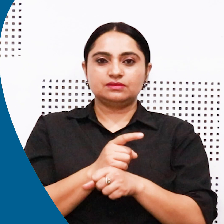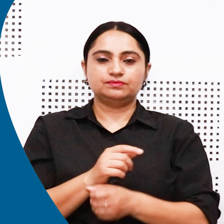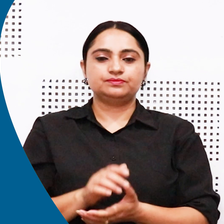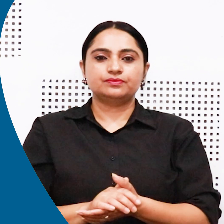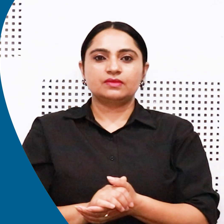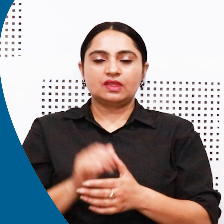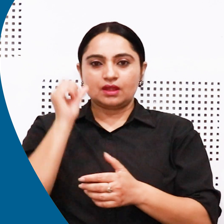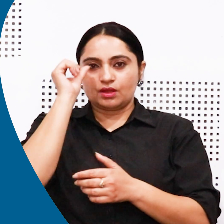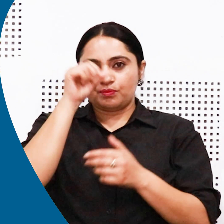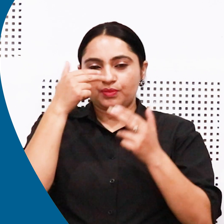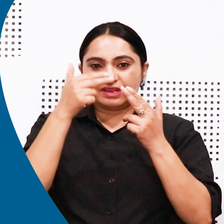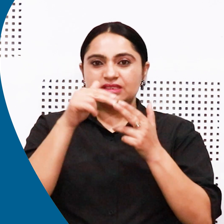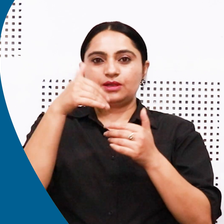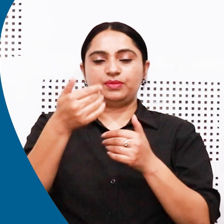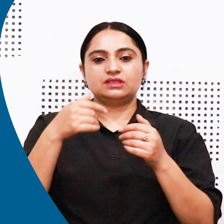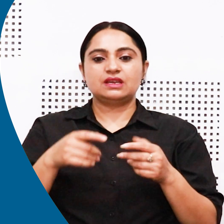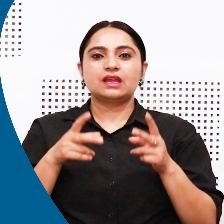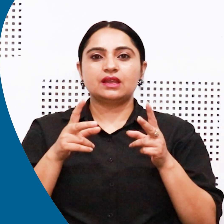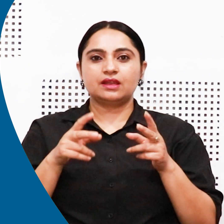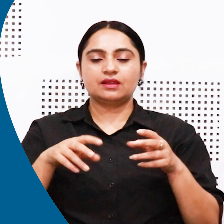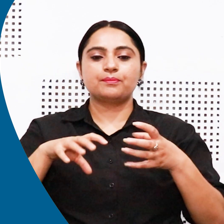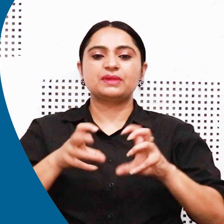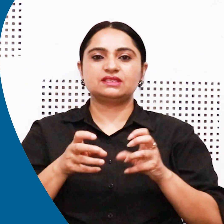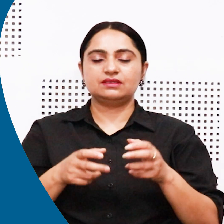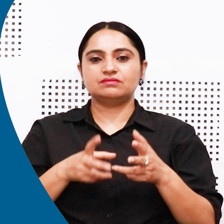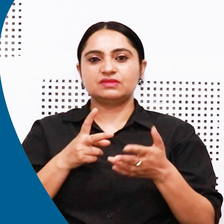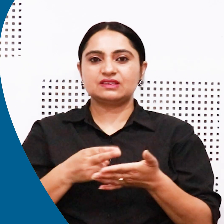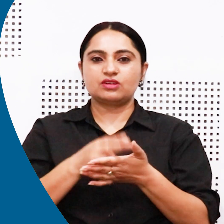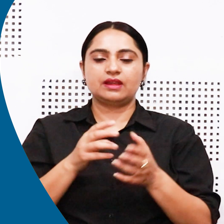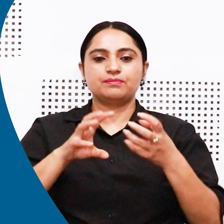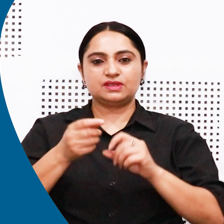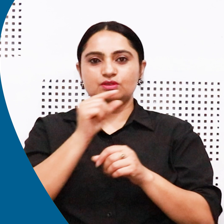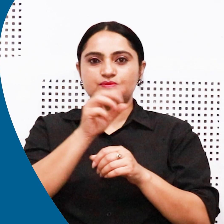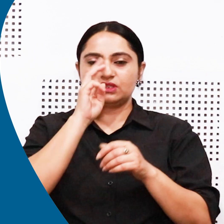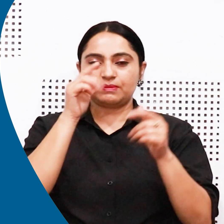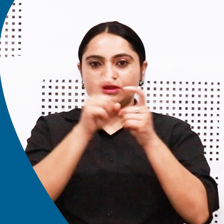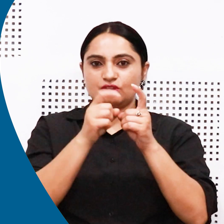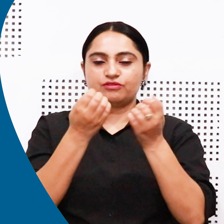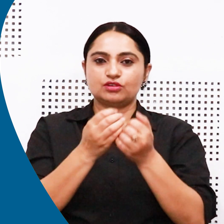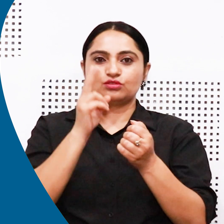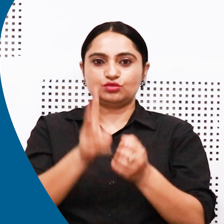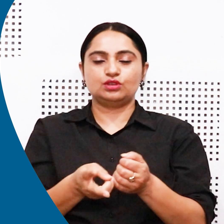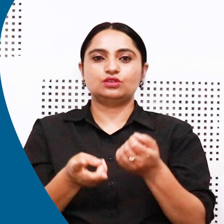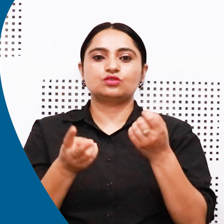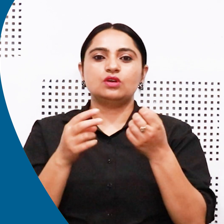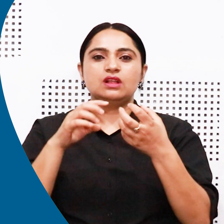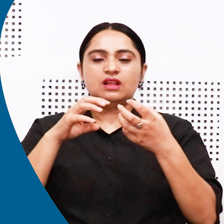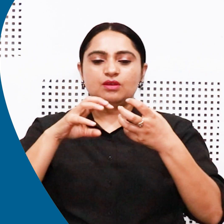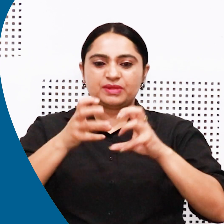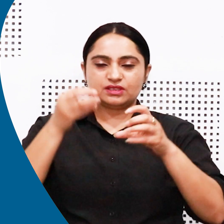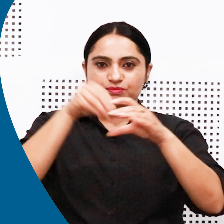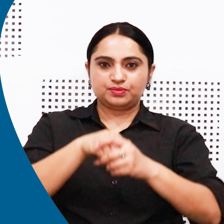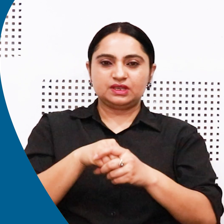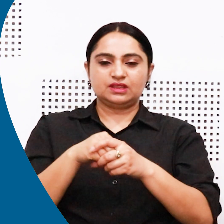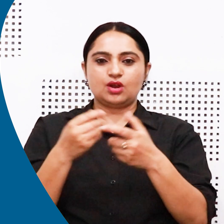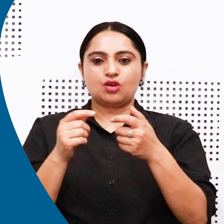मगर। परिचयपछि अब यही मेसिनको बारेमा अनि छलफल गराउँछौँ। अनि मेसिनको पाठ पूर्जाको बारेमा सिकाउँछौँ।